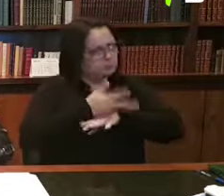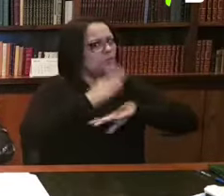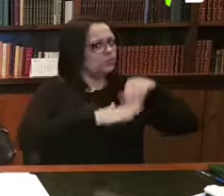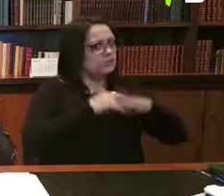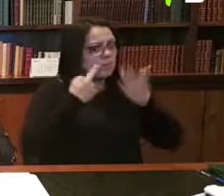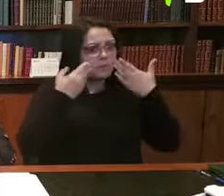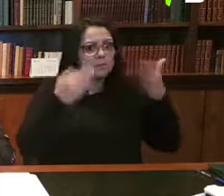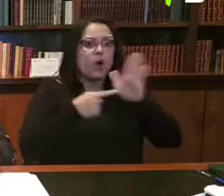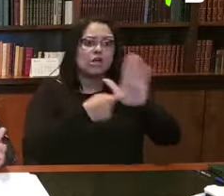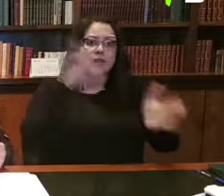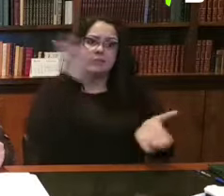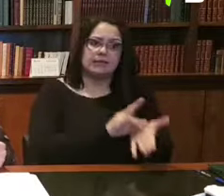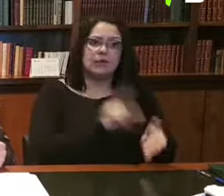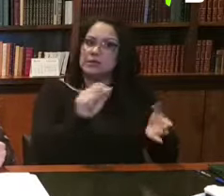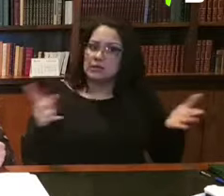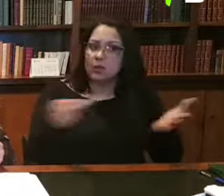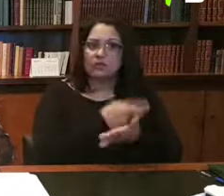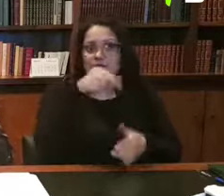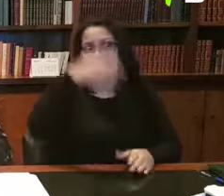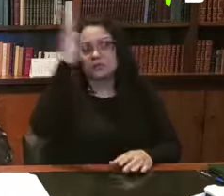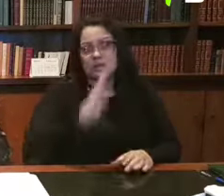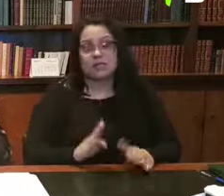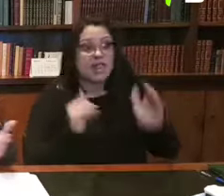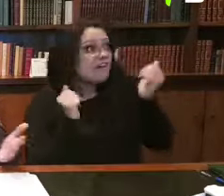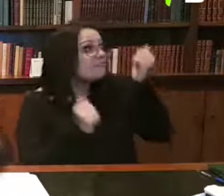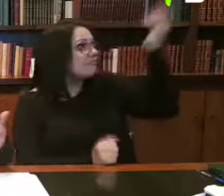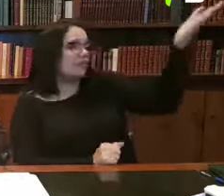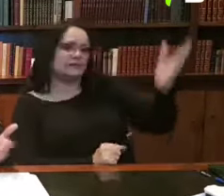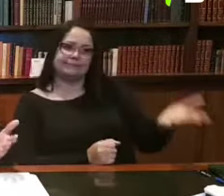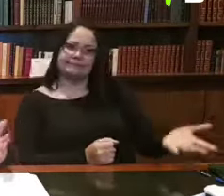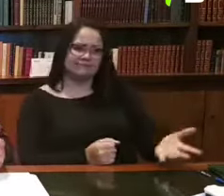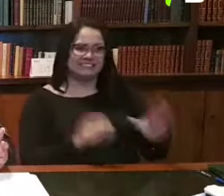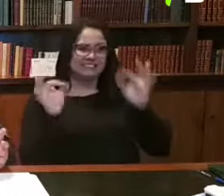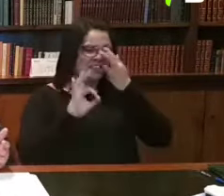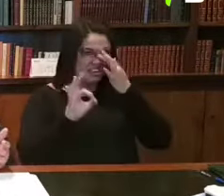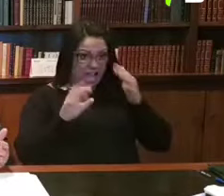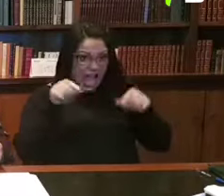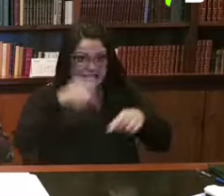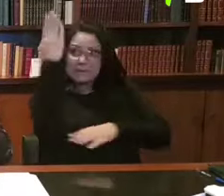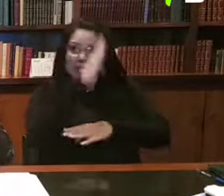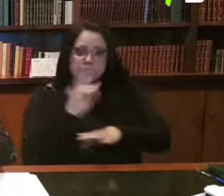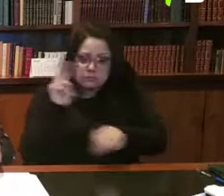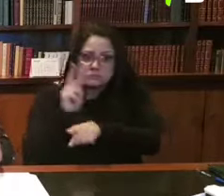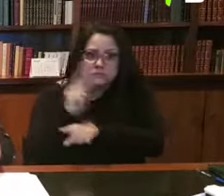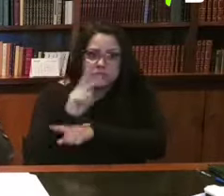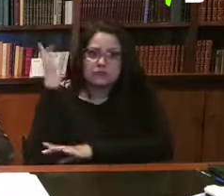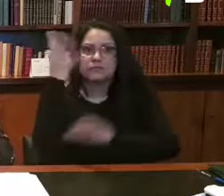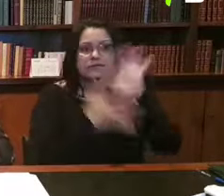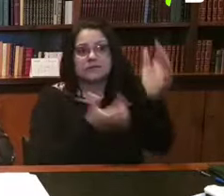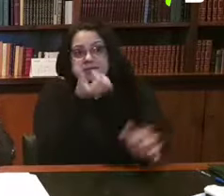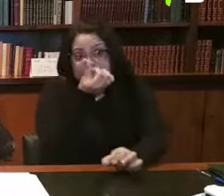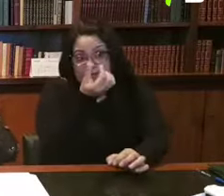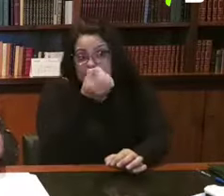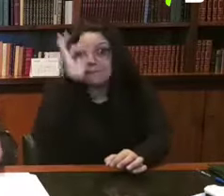para mostrar a realidade o que acontece no brasil que lá ninguém ninguém precisava tanto meio ambiente com nosso mais sessenta por